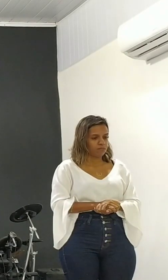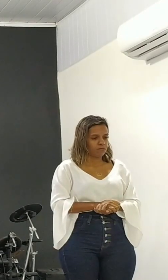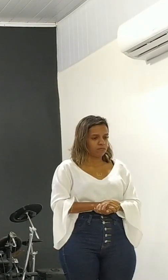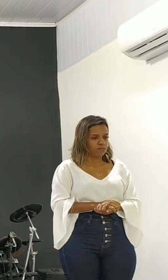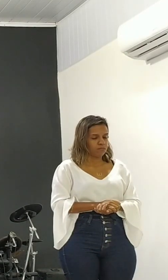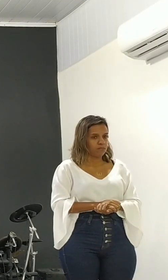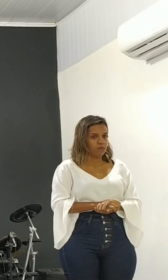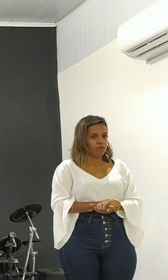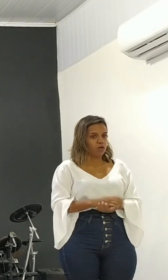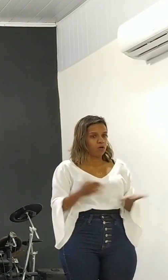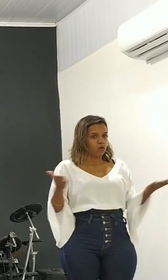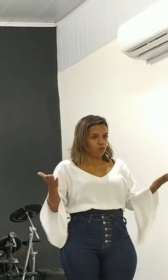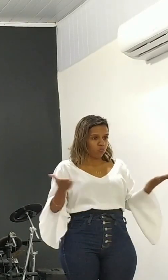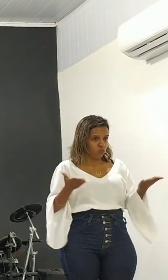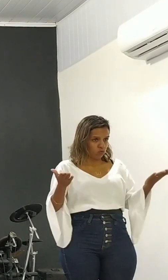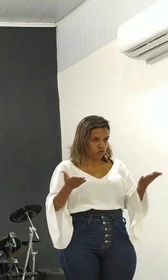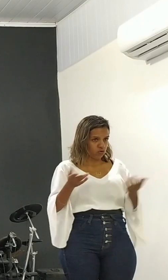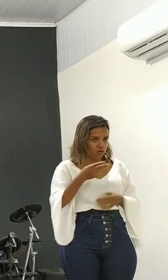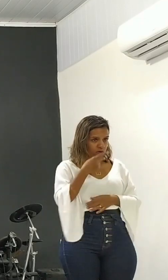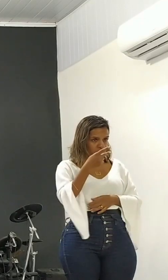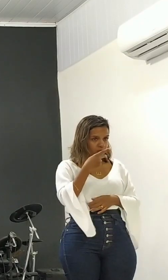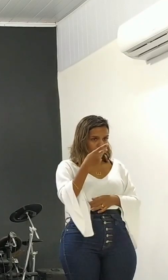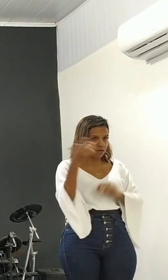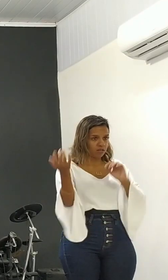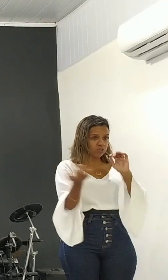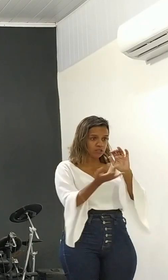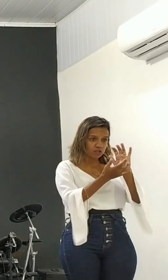Mas eu quero dizer para você que Jesus te ama.